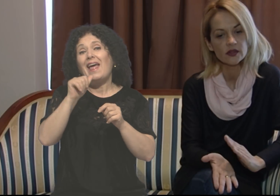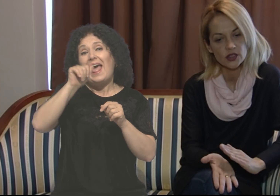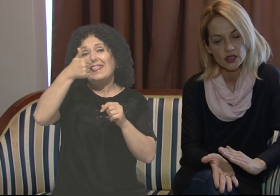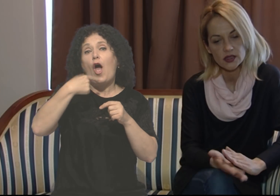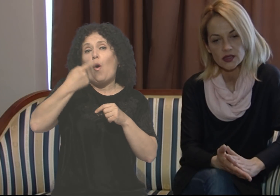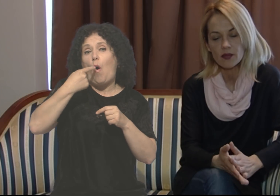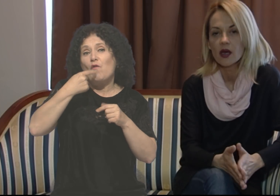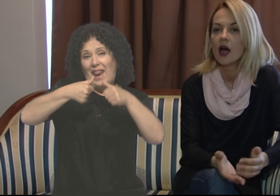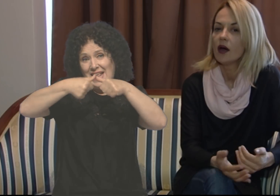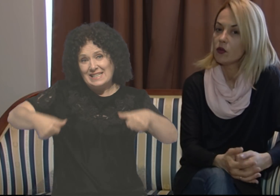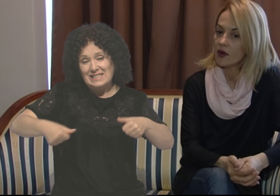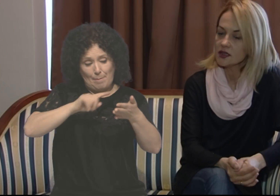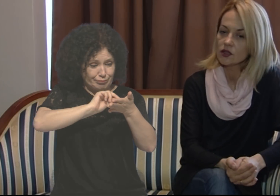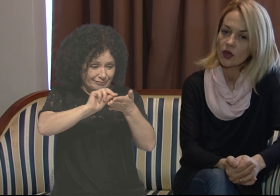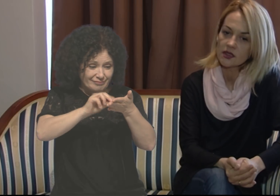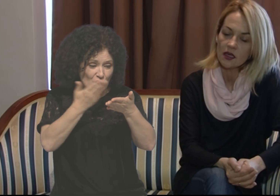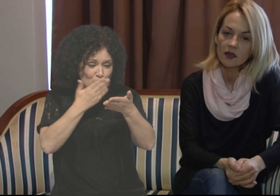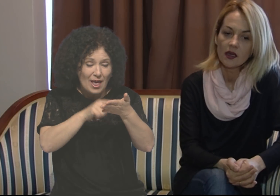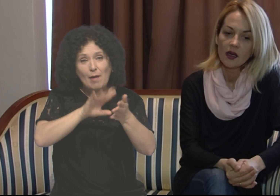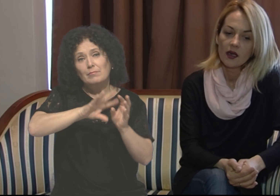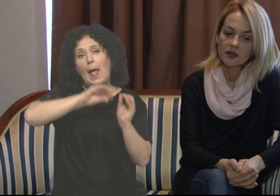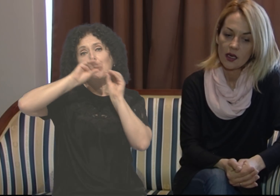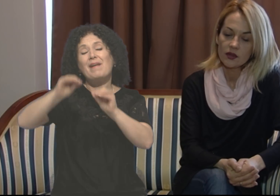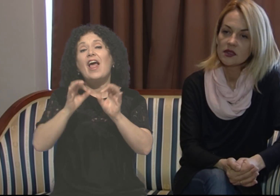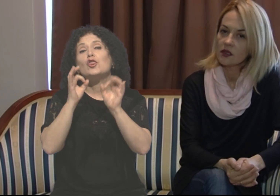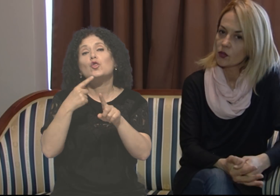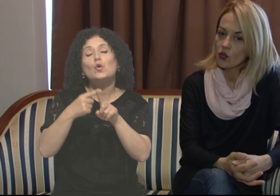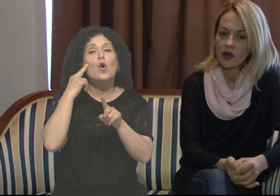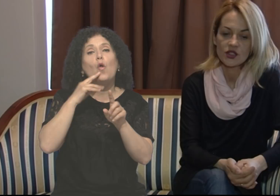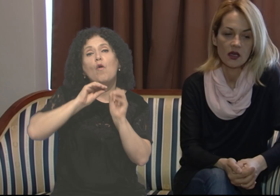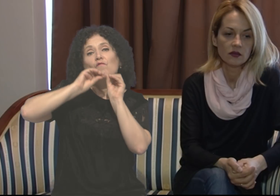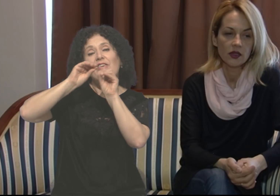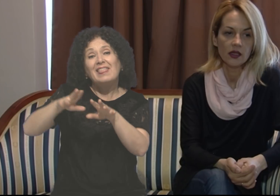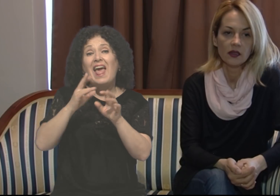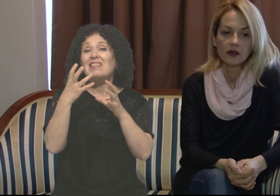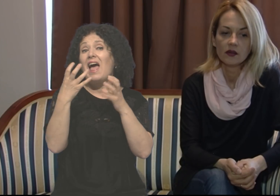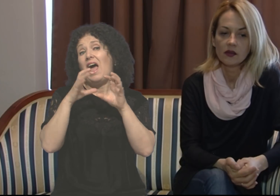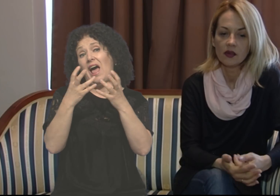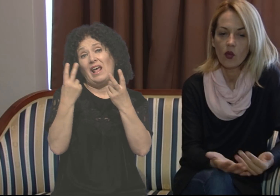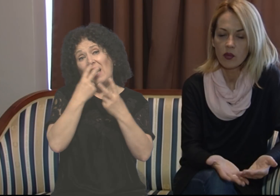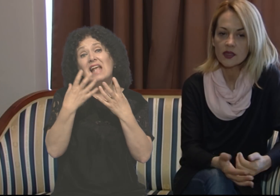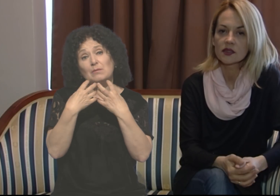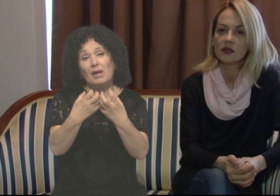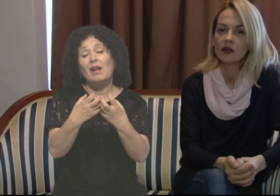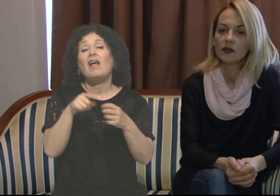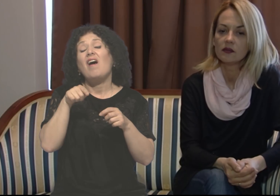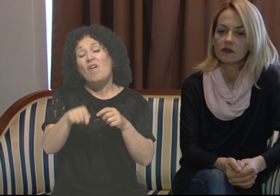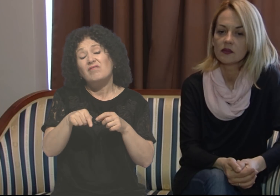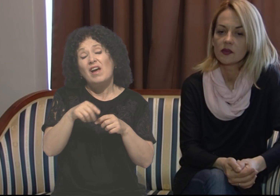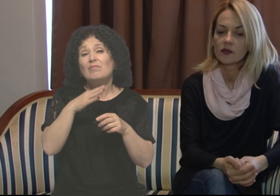друг лингвистички систем. Во оваа ситуација се работи за една многу важна нели област,